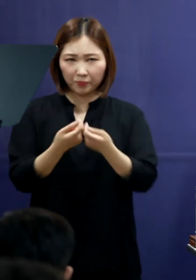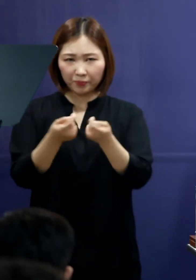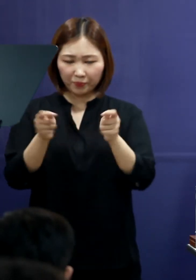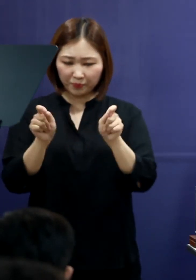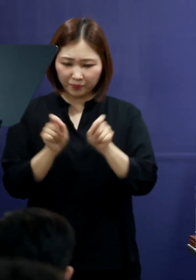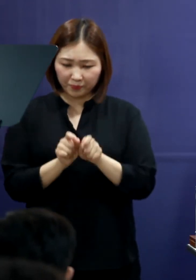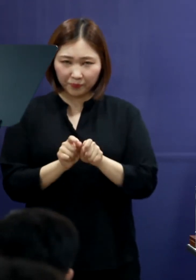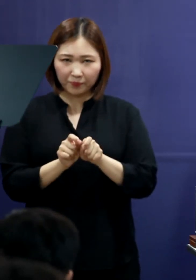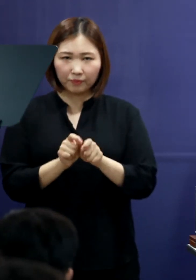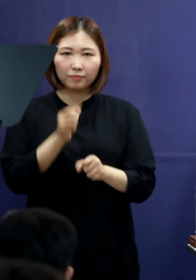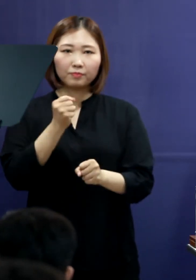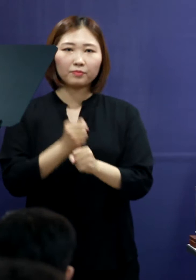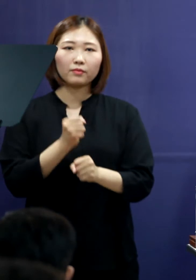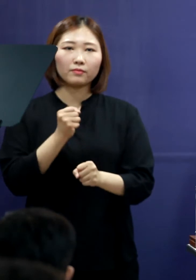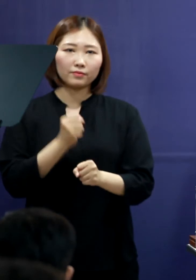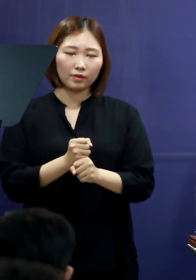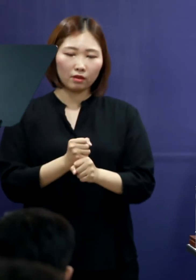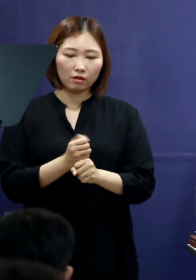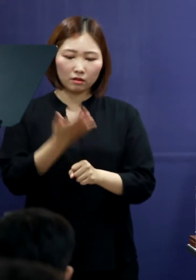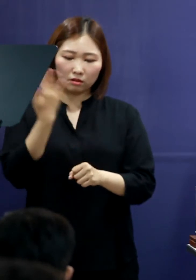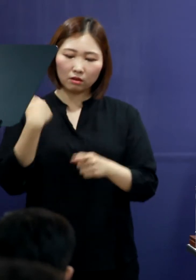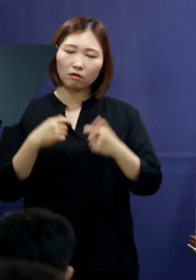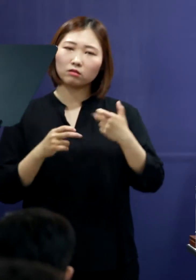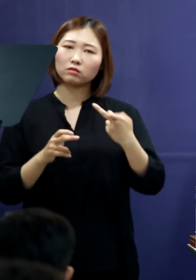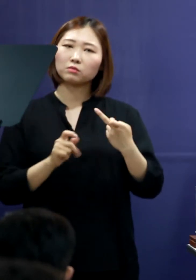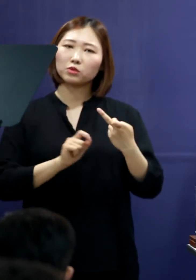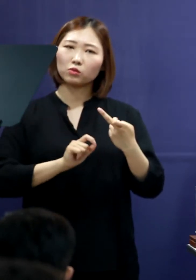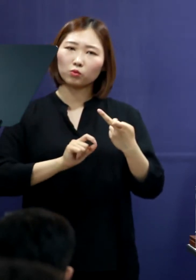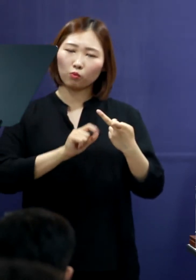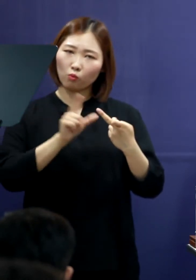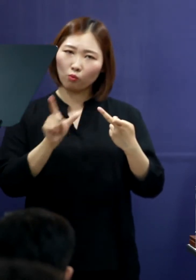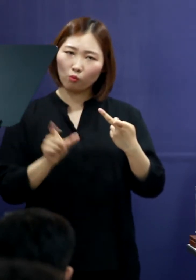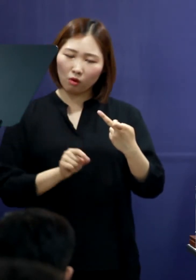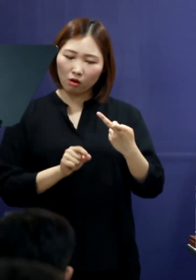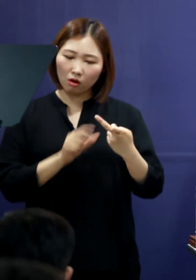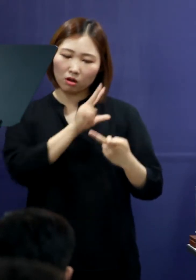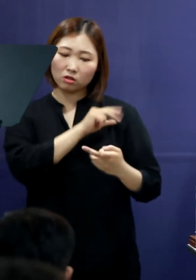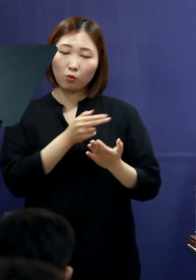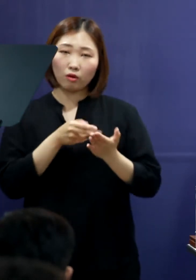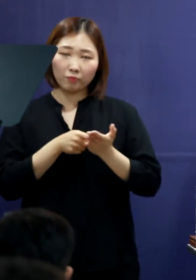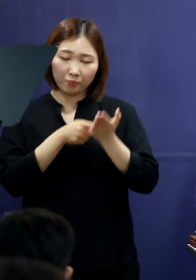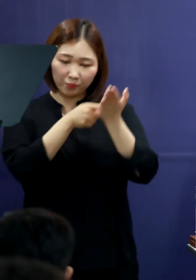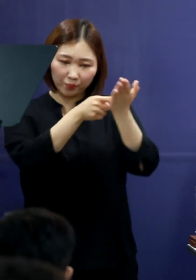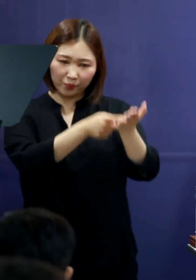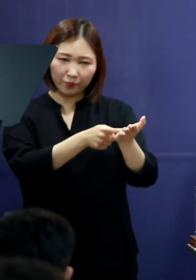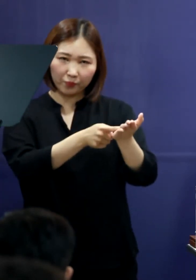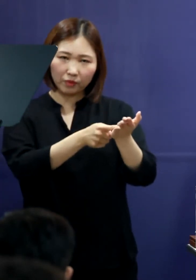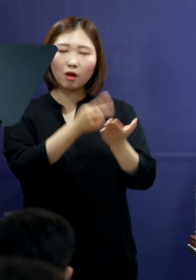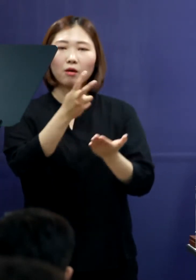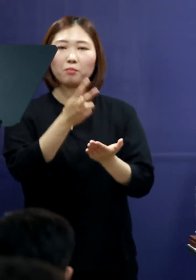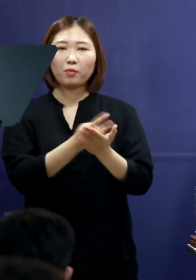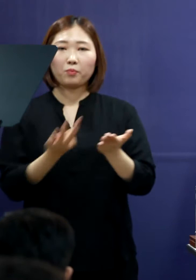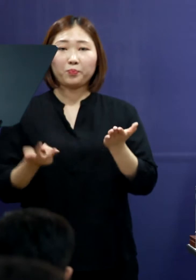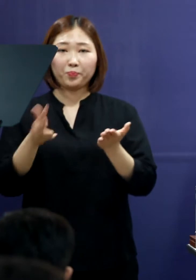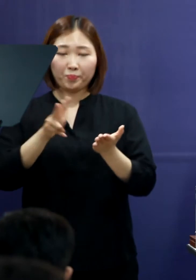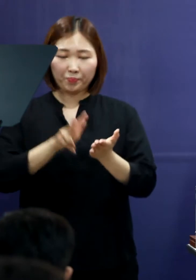설치해서 지난해 12월 의원 발의를 통해서 조례를 제정을 한 바